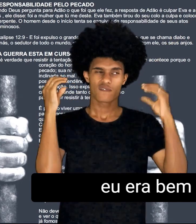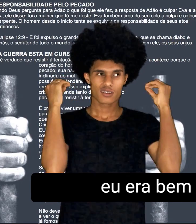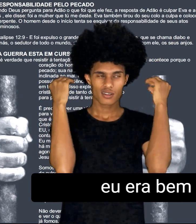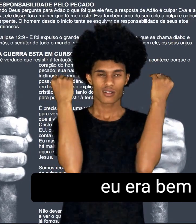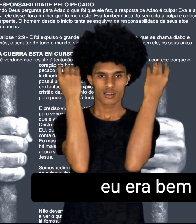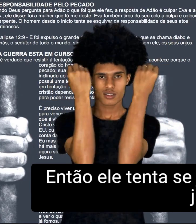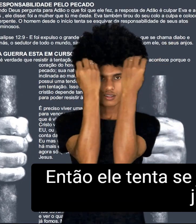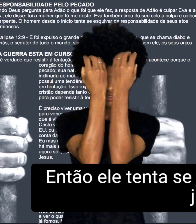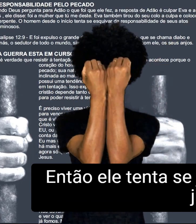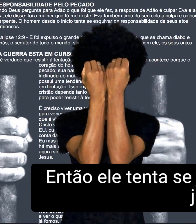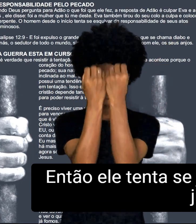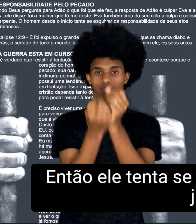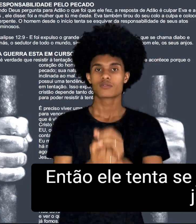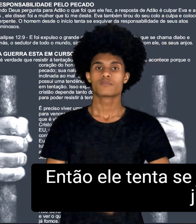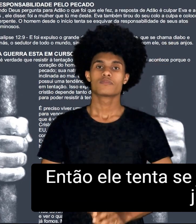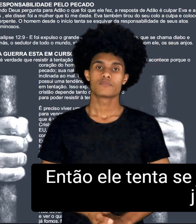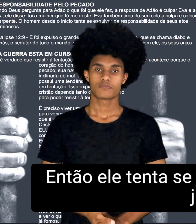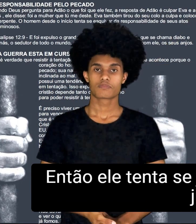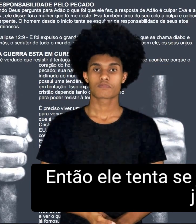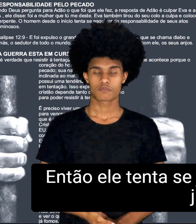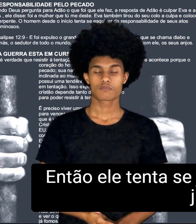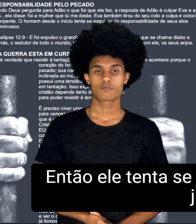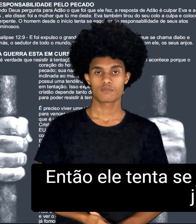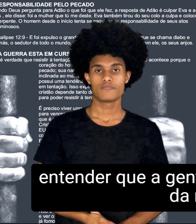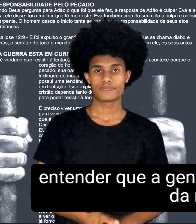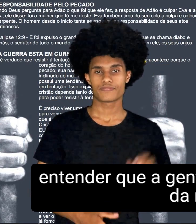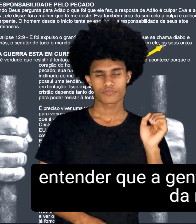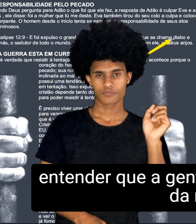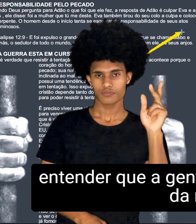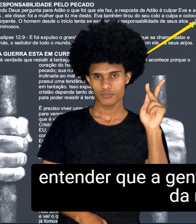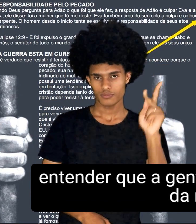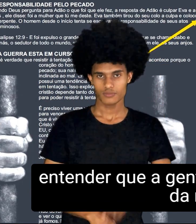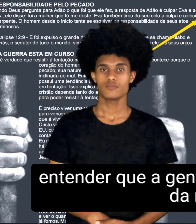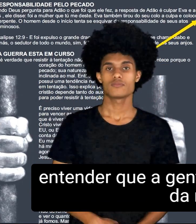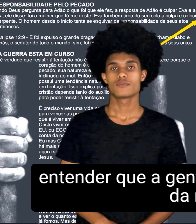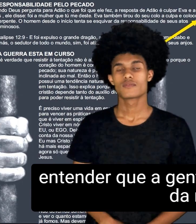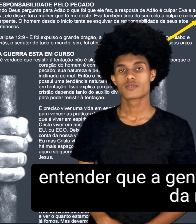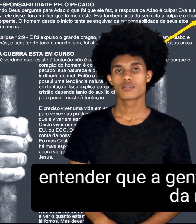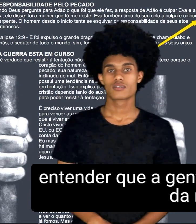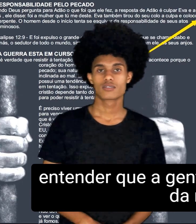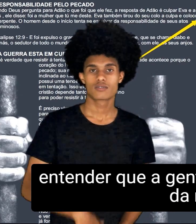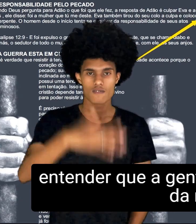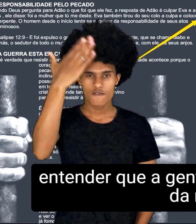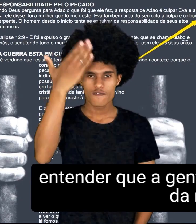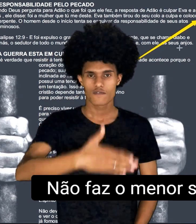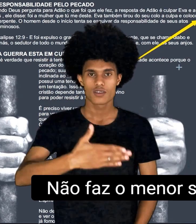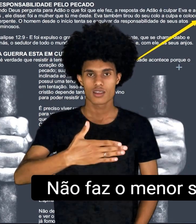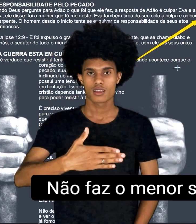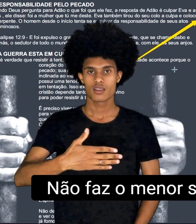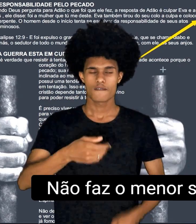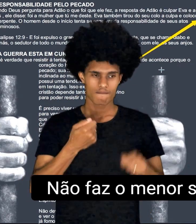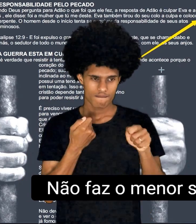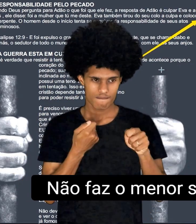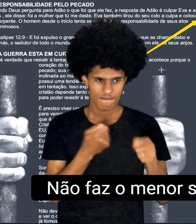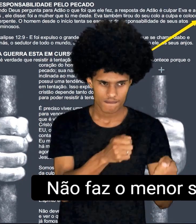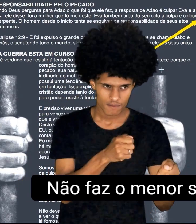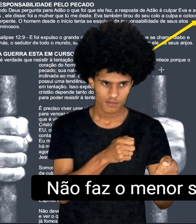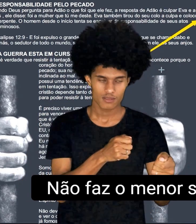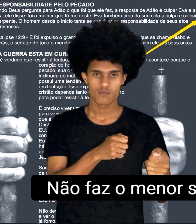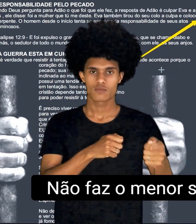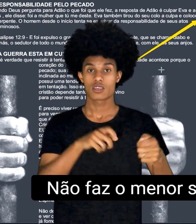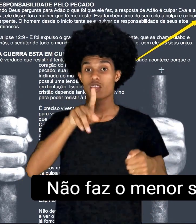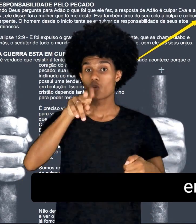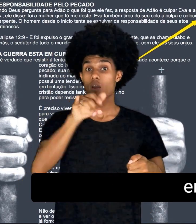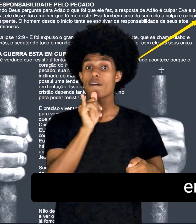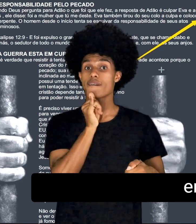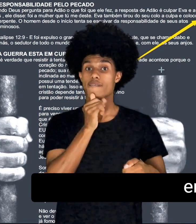pior do que isso aqui, então ele tenta se justificar. Vamos parar com a justificativa e entender que a gente precisa erradicar o pecado da nossa vida, tá? Não faz o menor sentido